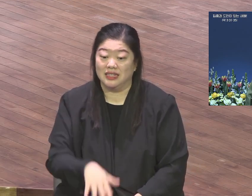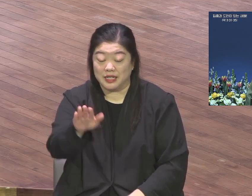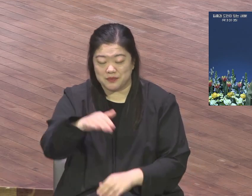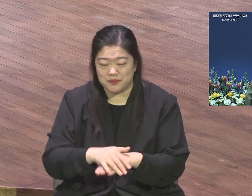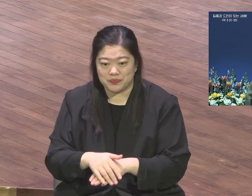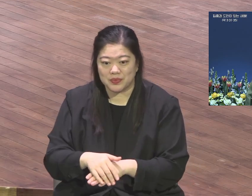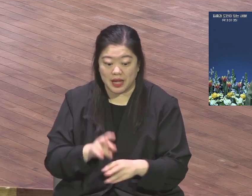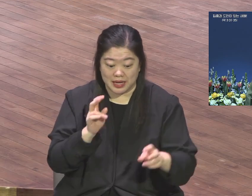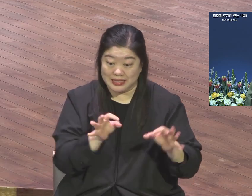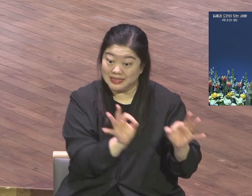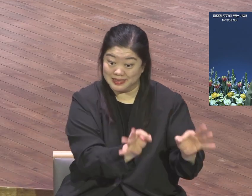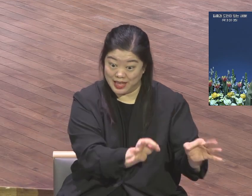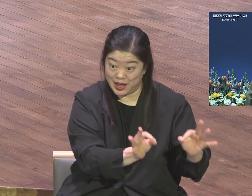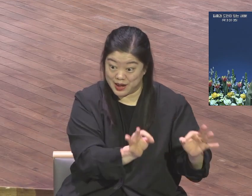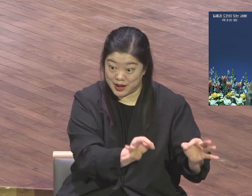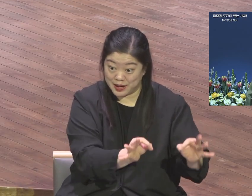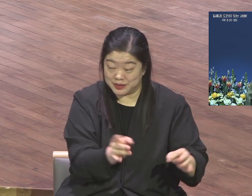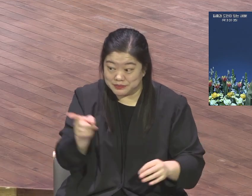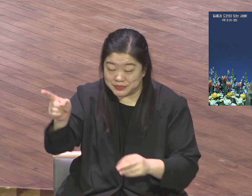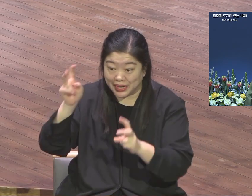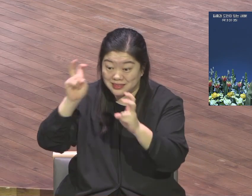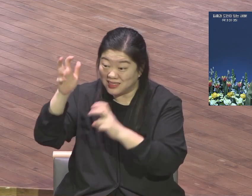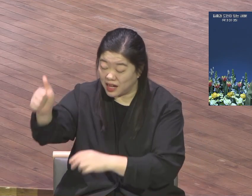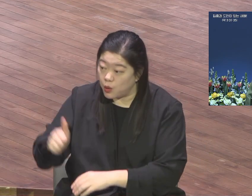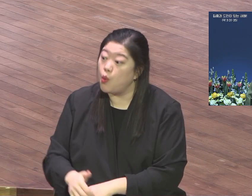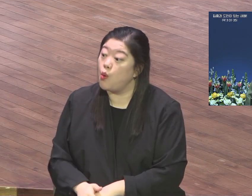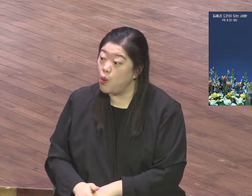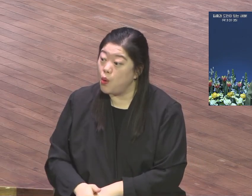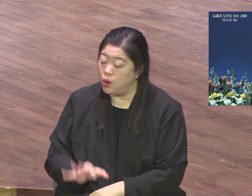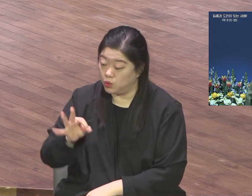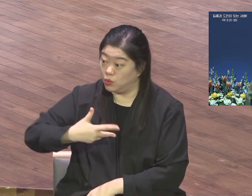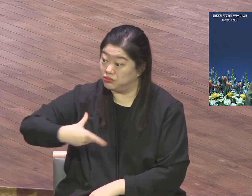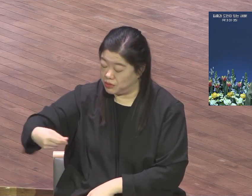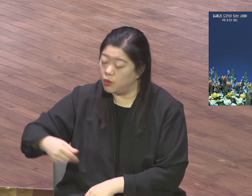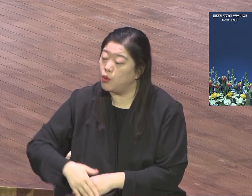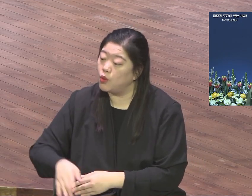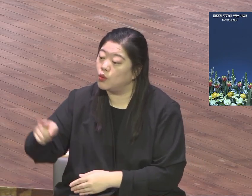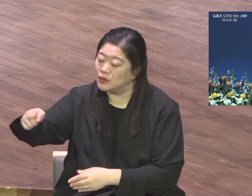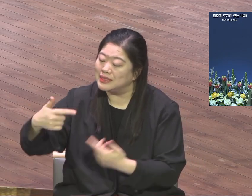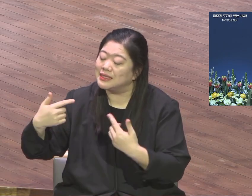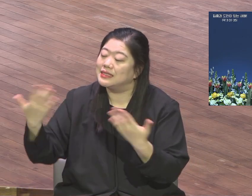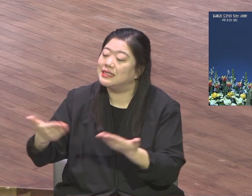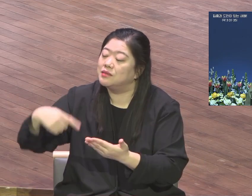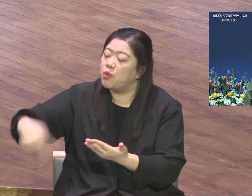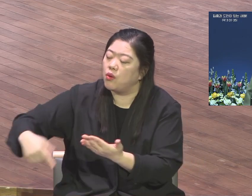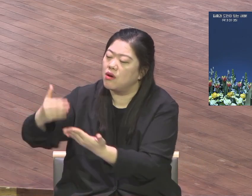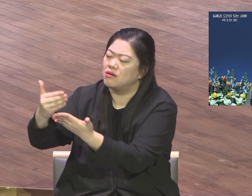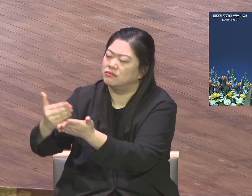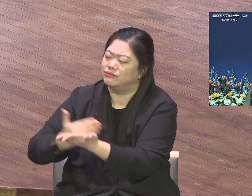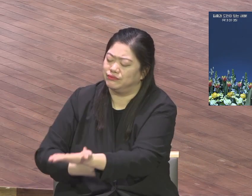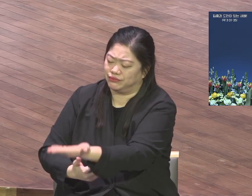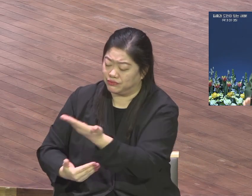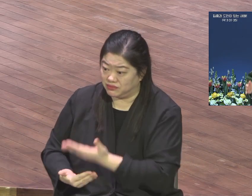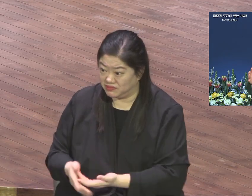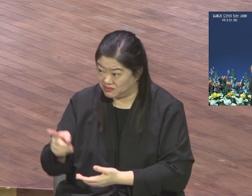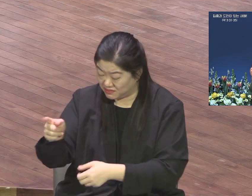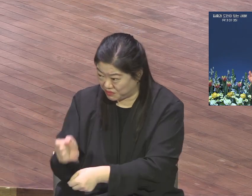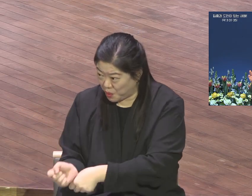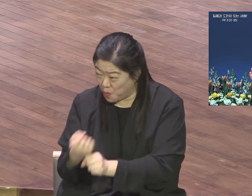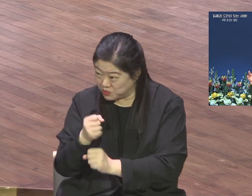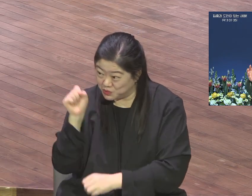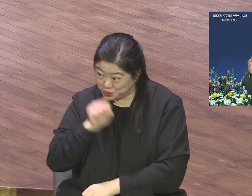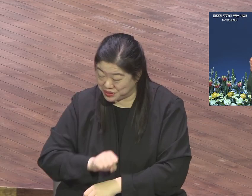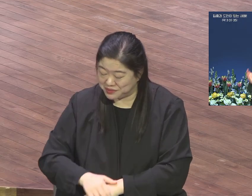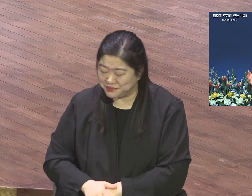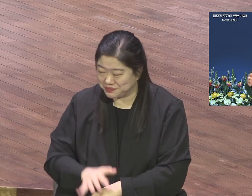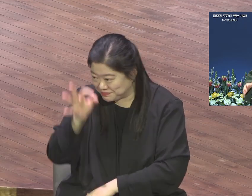왜? 망할 거니까. 맨날 골프 친다고 돌아다니는데 그 회사 되겠냐고. 그러니까 그 정도로, 그러니까